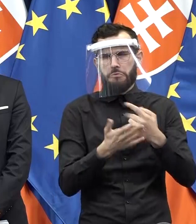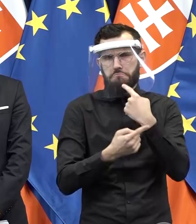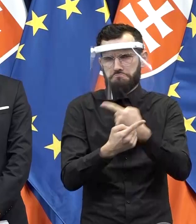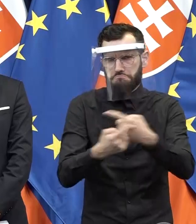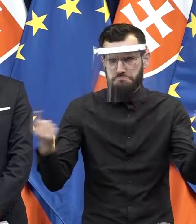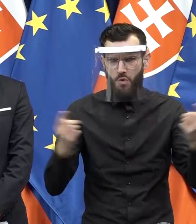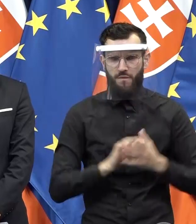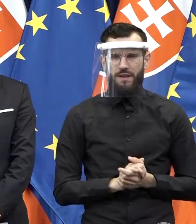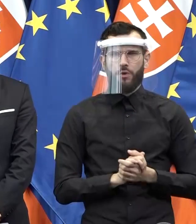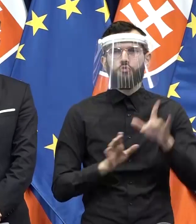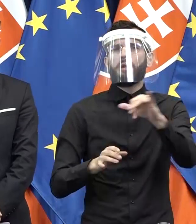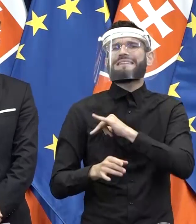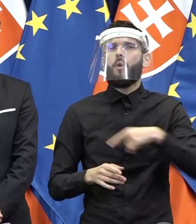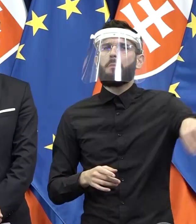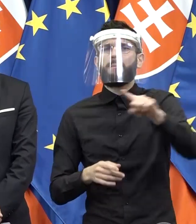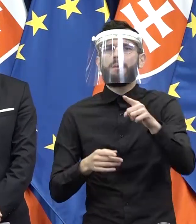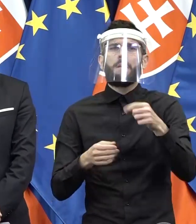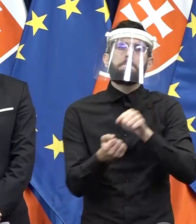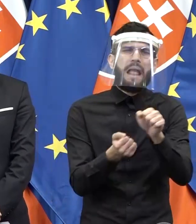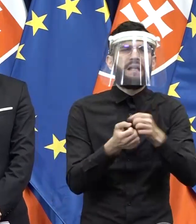sú možno až tak zaujímavé pre verejnosť.